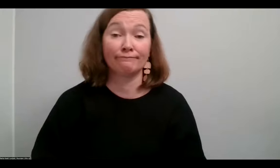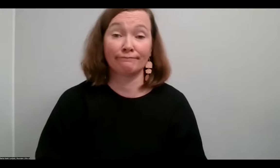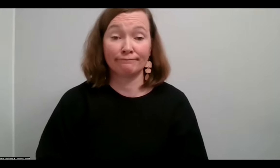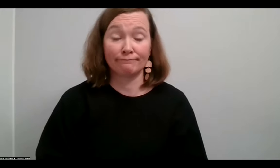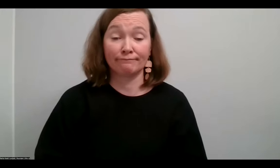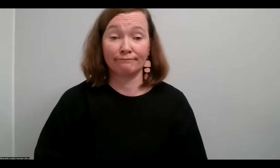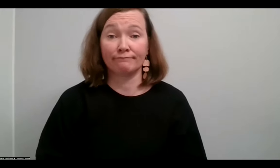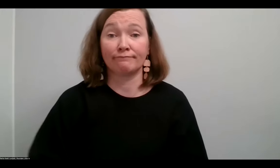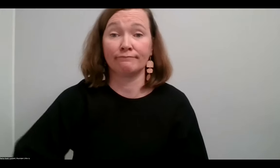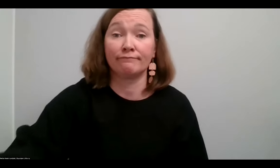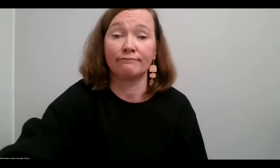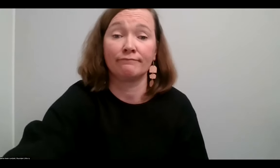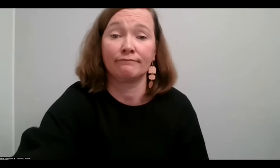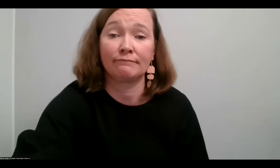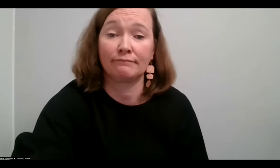tehdä?